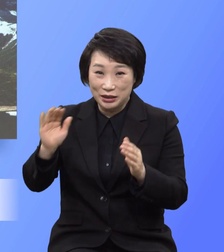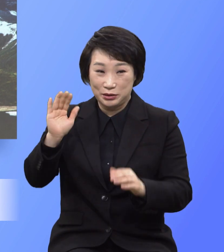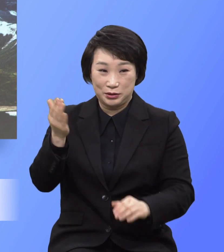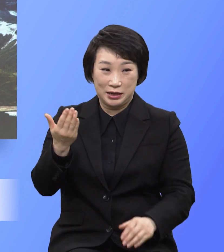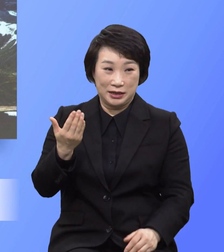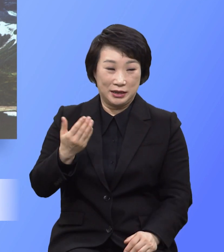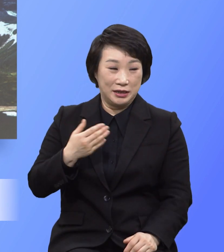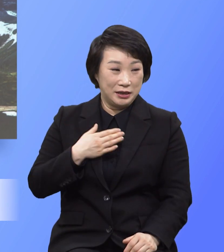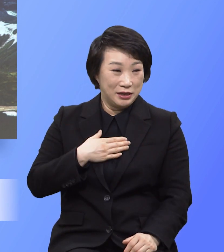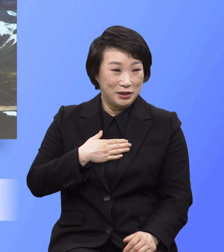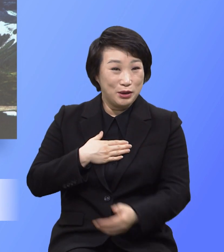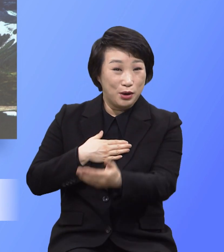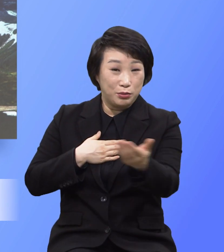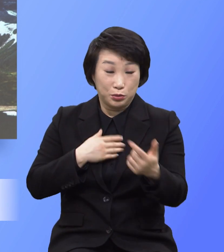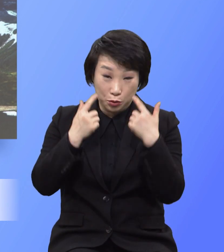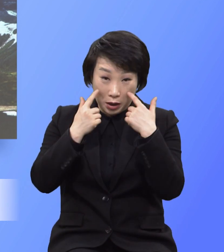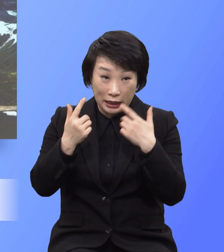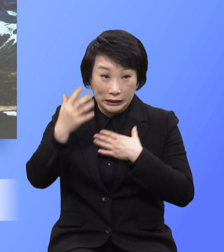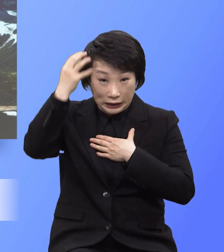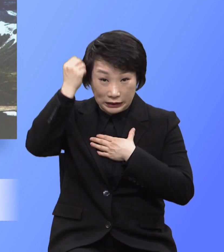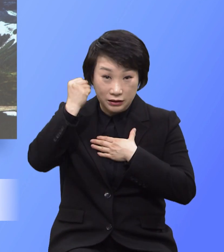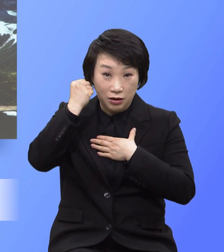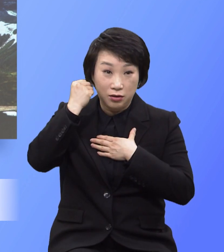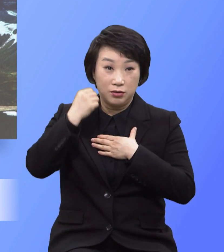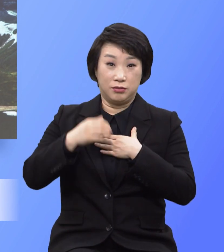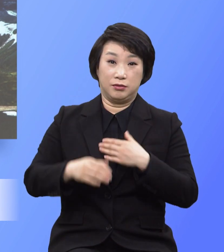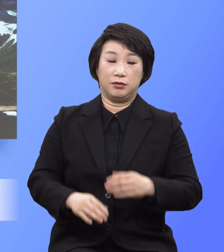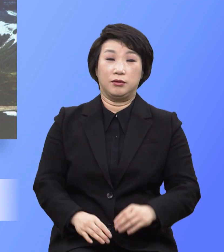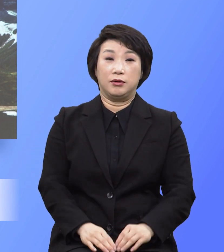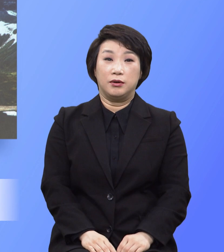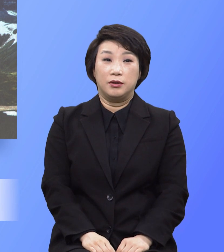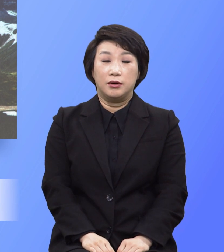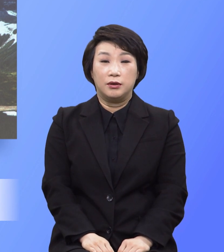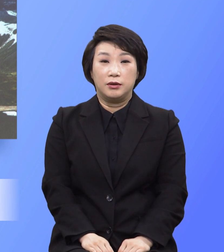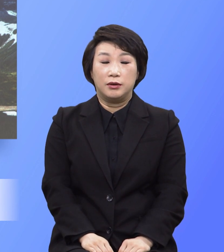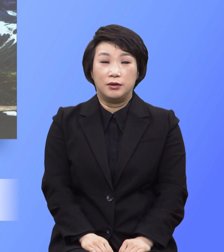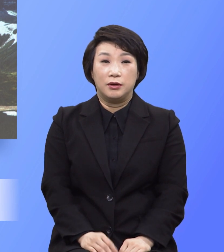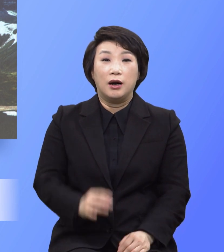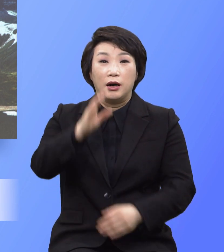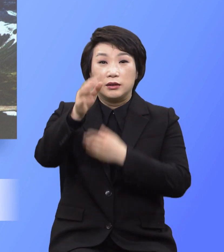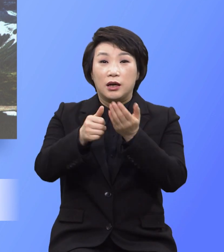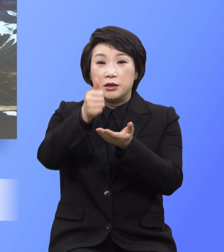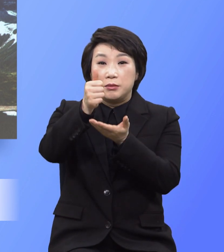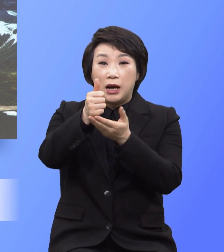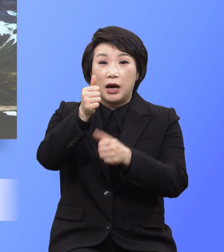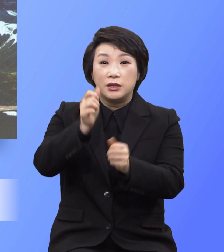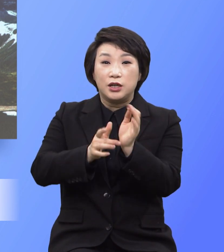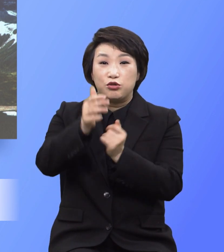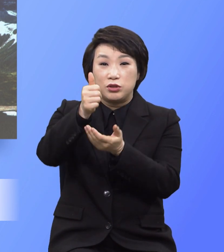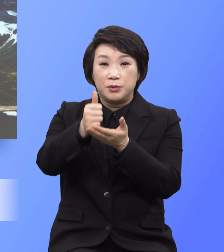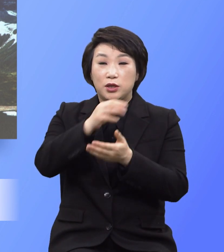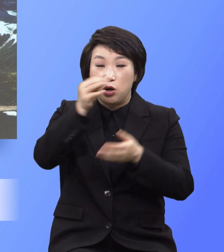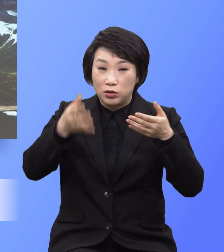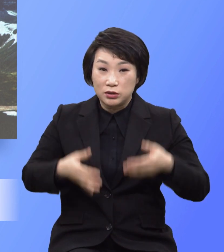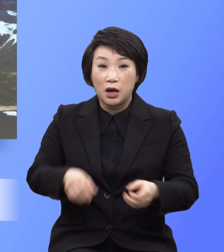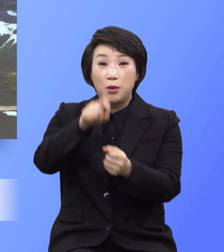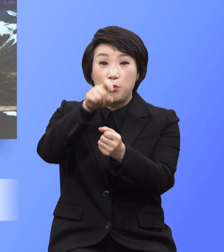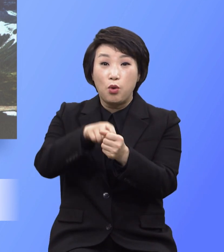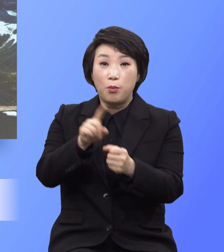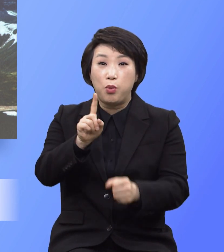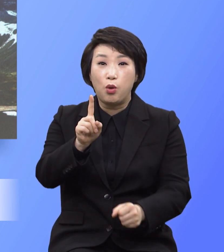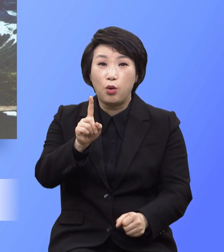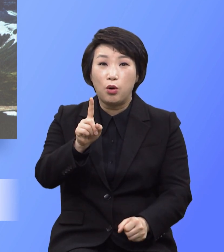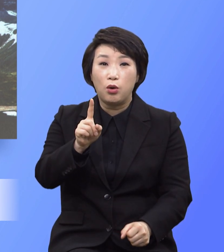것을 분명히 깨달을 때, 하나님의 아들 예수께서 성탄하신